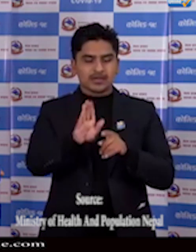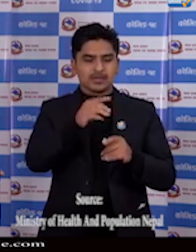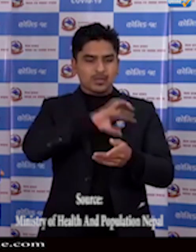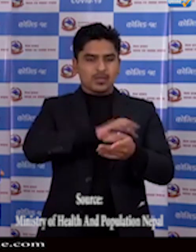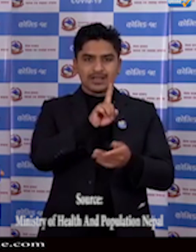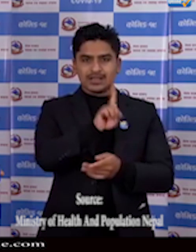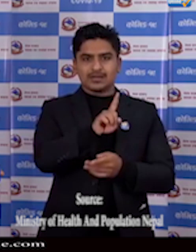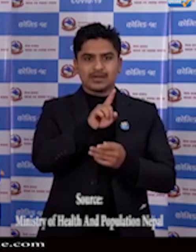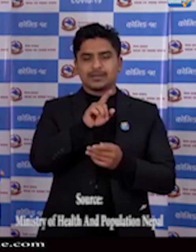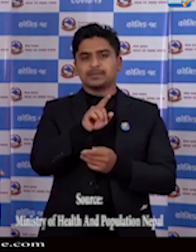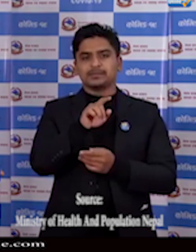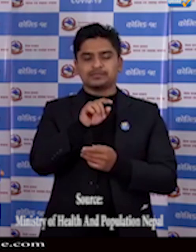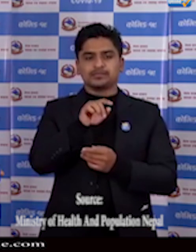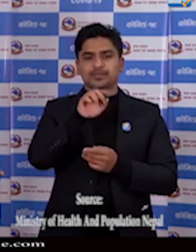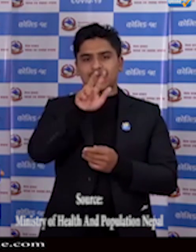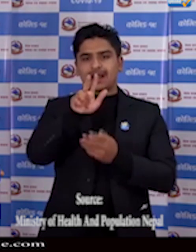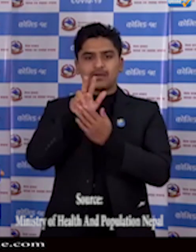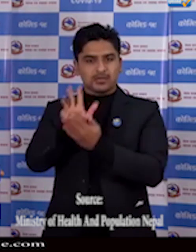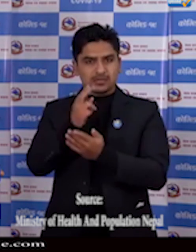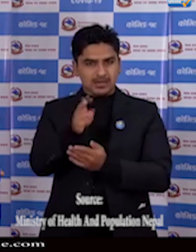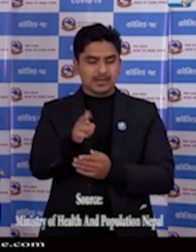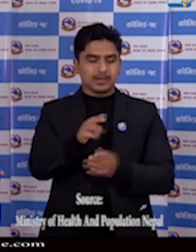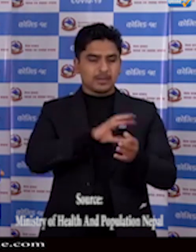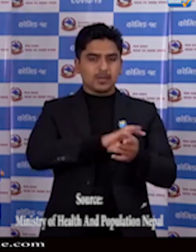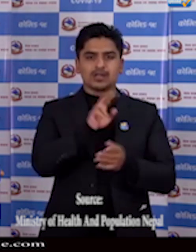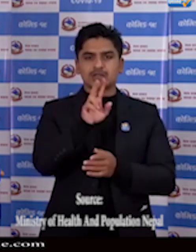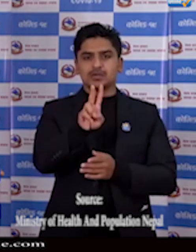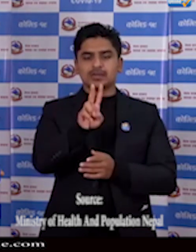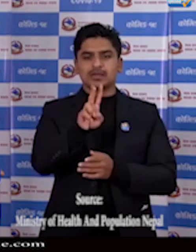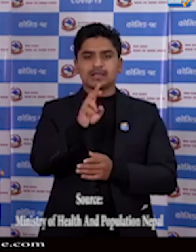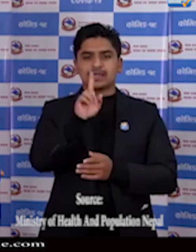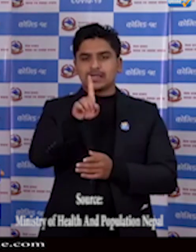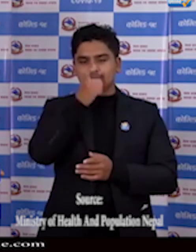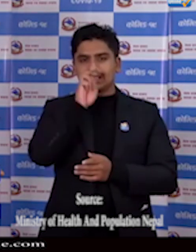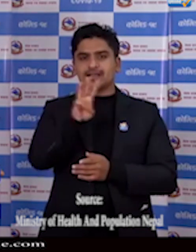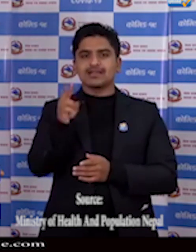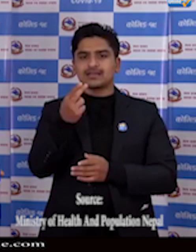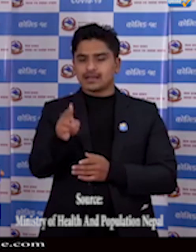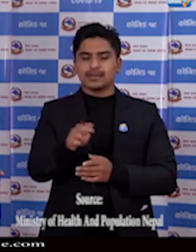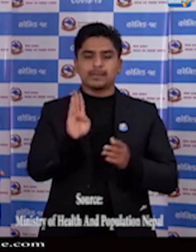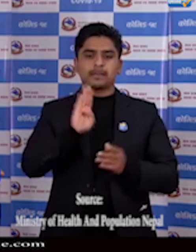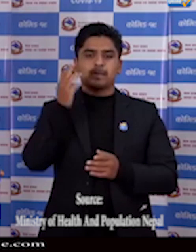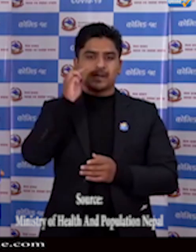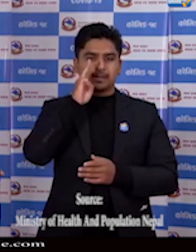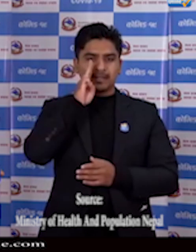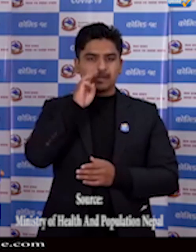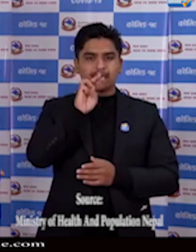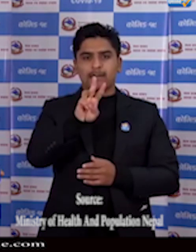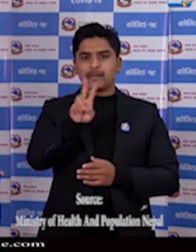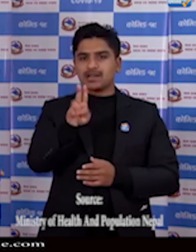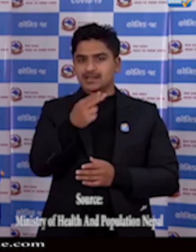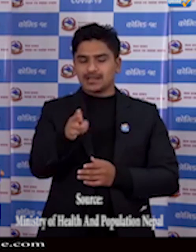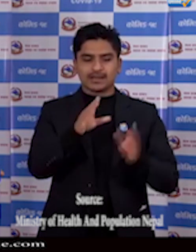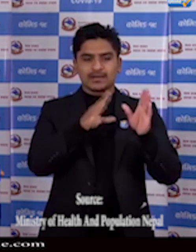हालसम्म 79, त्यसै गरी प्रदेश नम्बर 2 133, बागमती प्रदेशमा